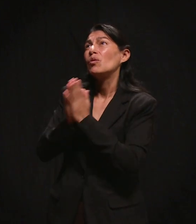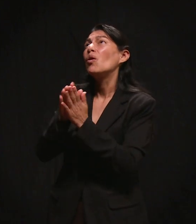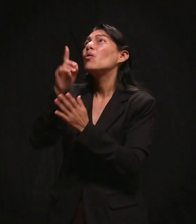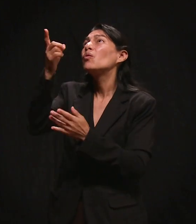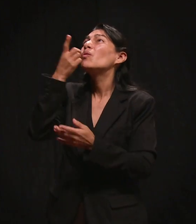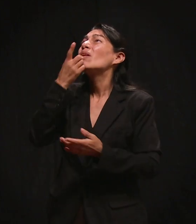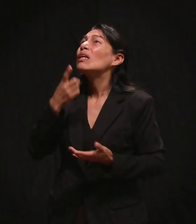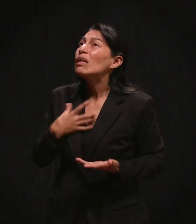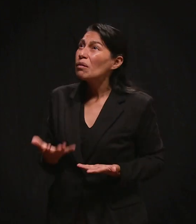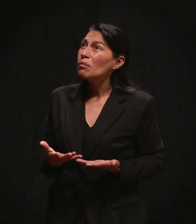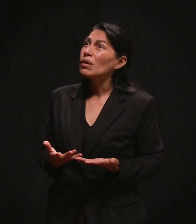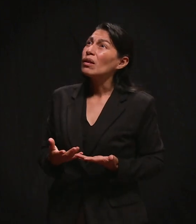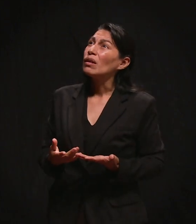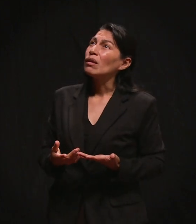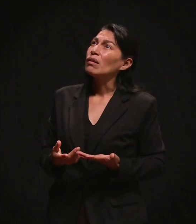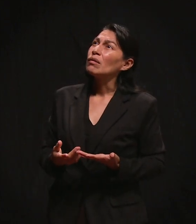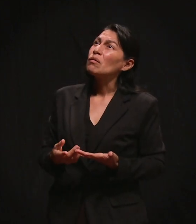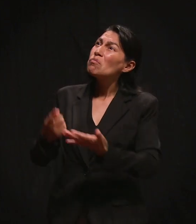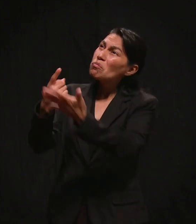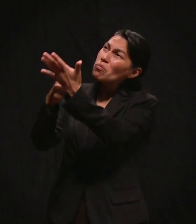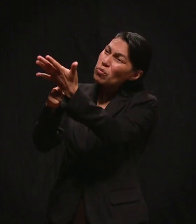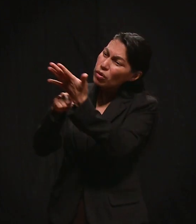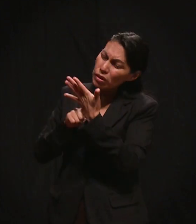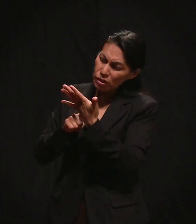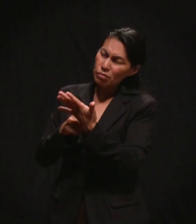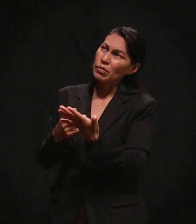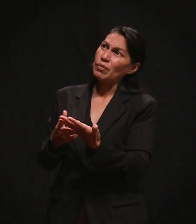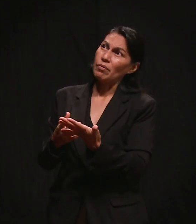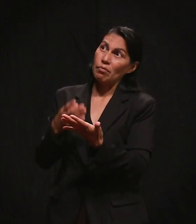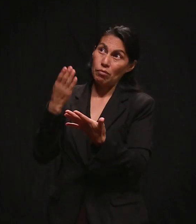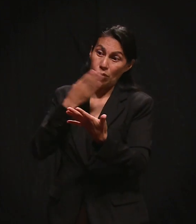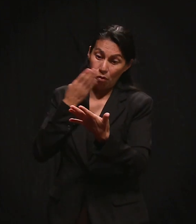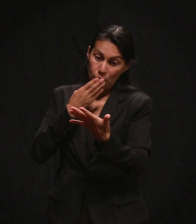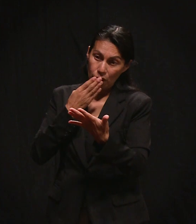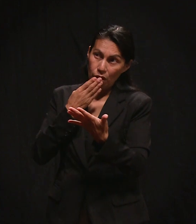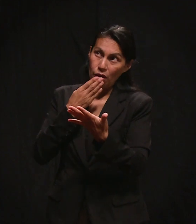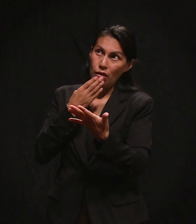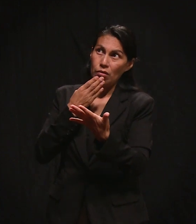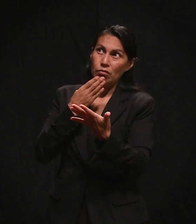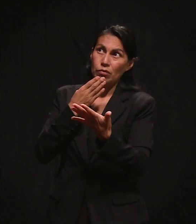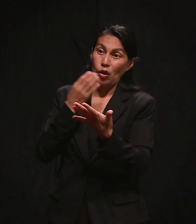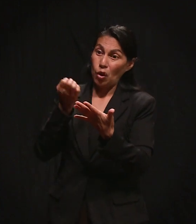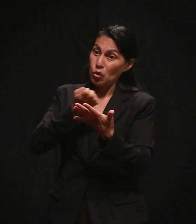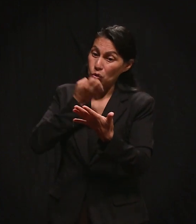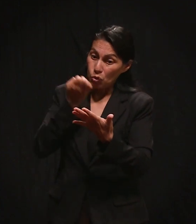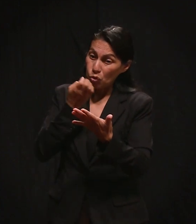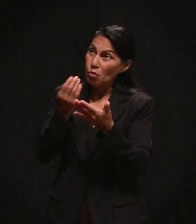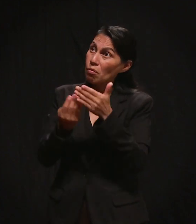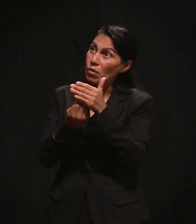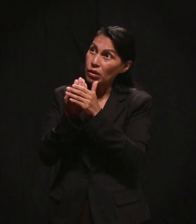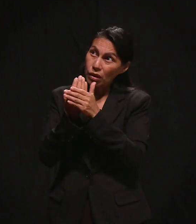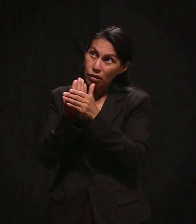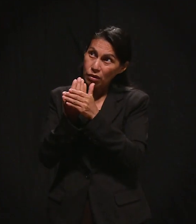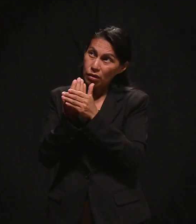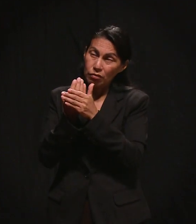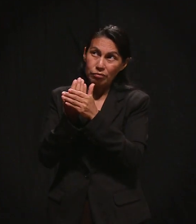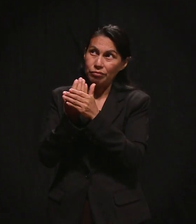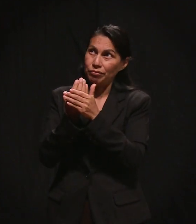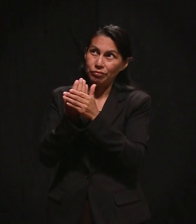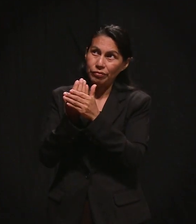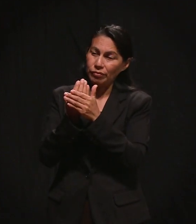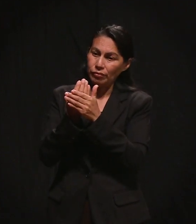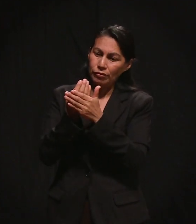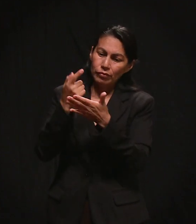quiero que me hables en la devoción matutina de cada mañana, no quiero que me hables en la lección de la escuela